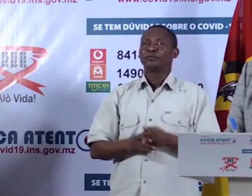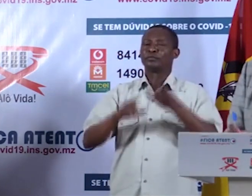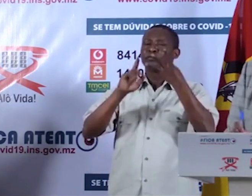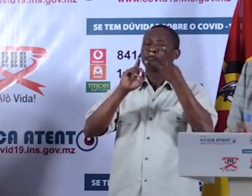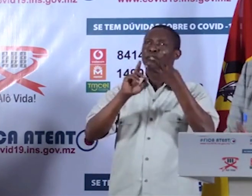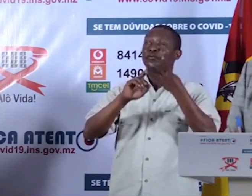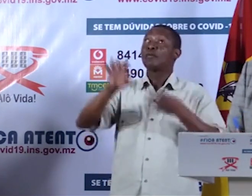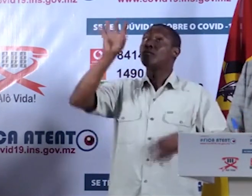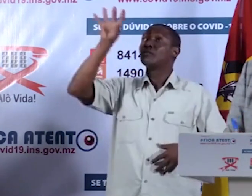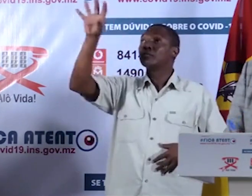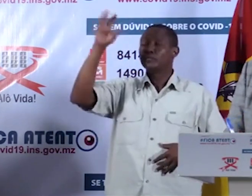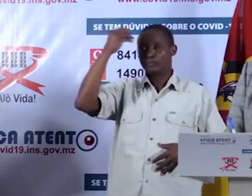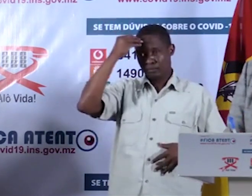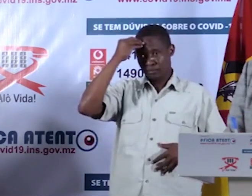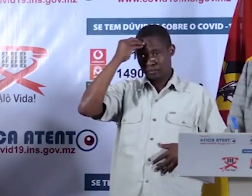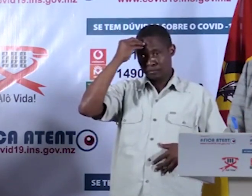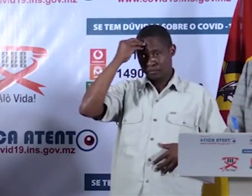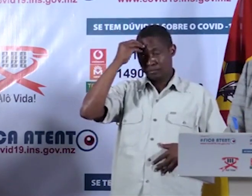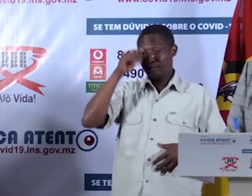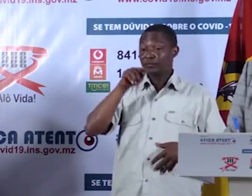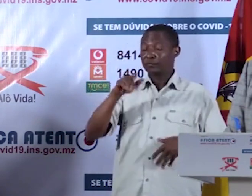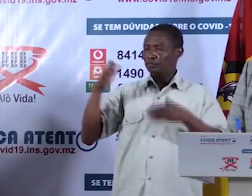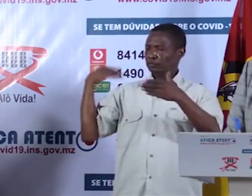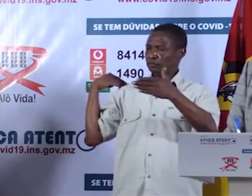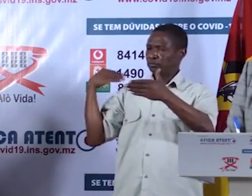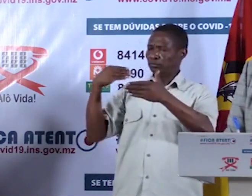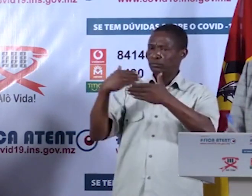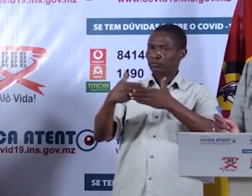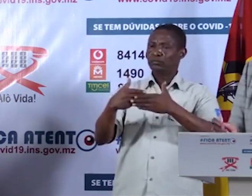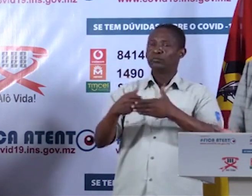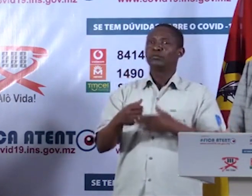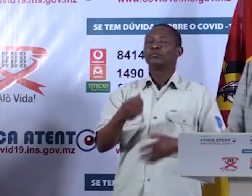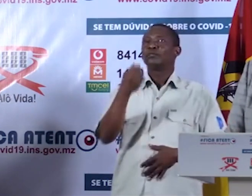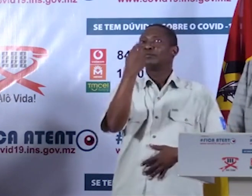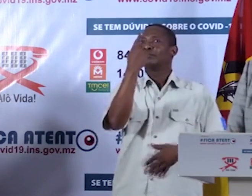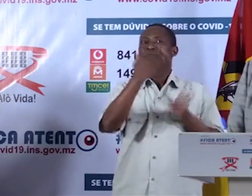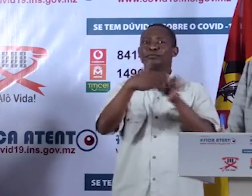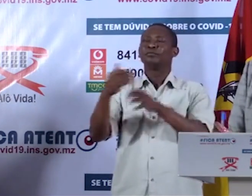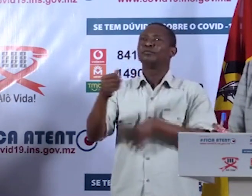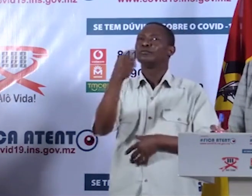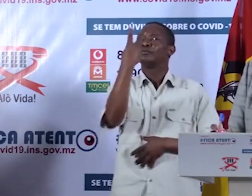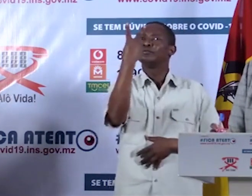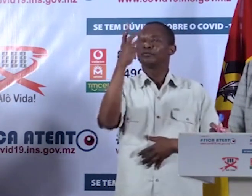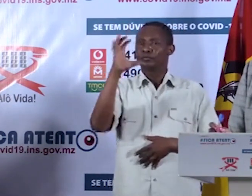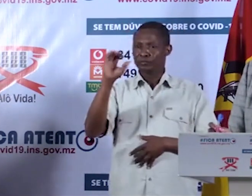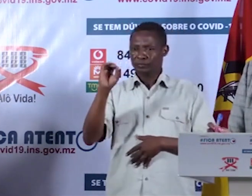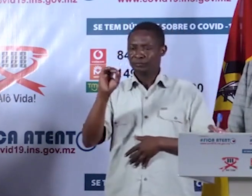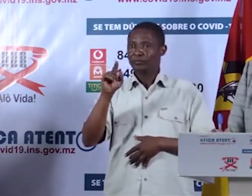de Maputo, tinha casos cumulativos positivos de 20, tem 5